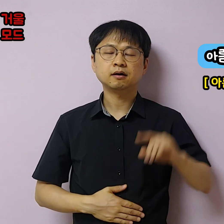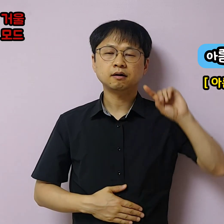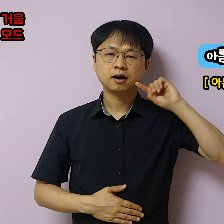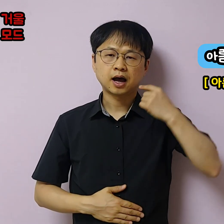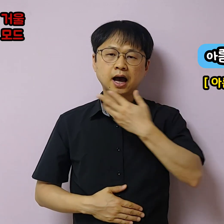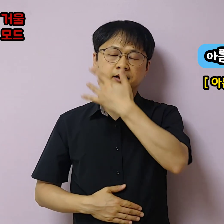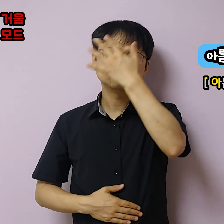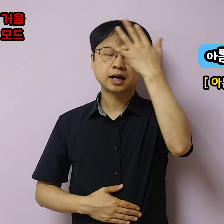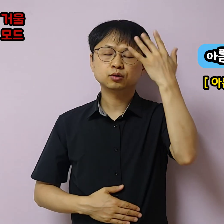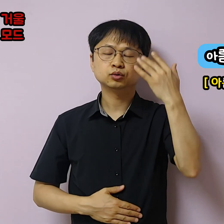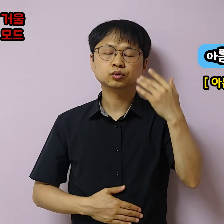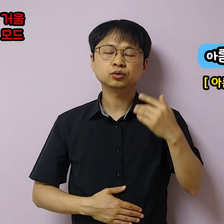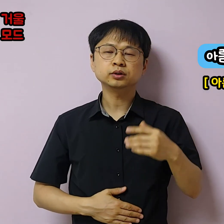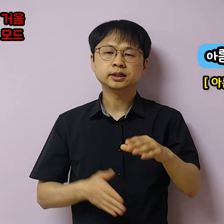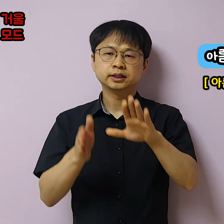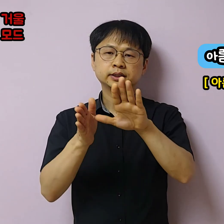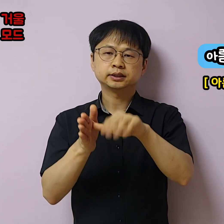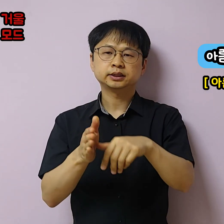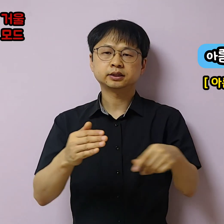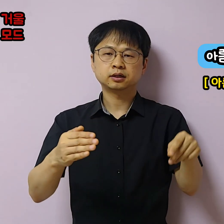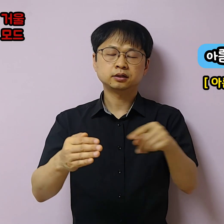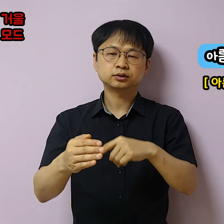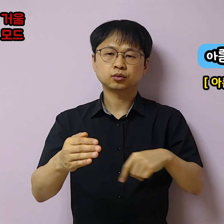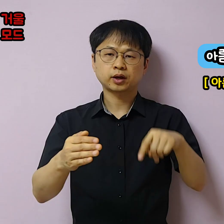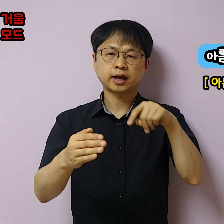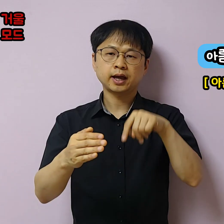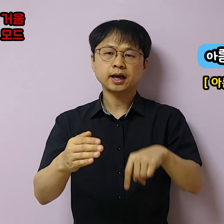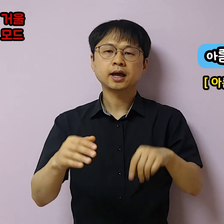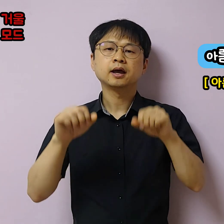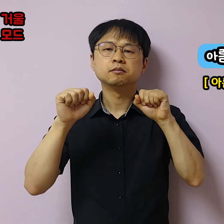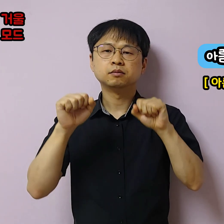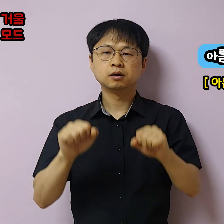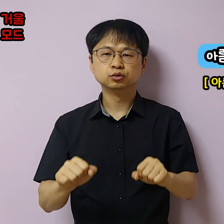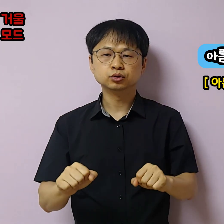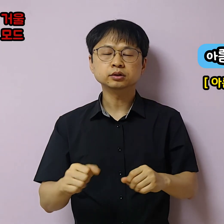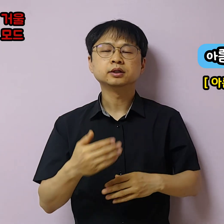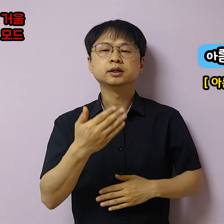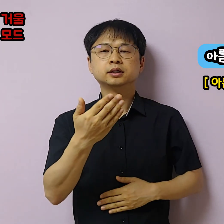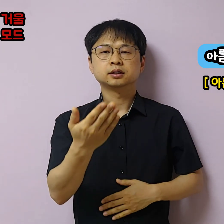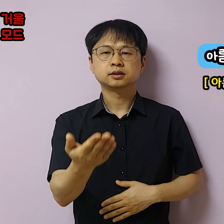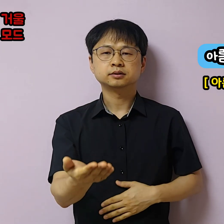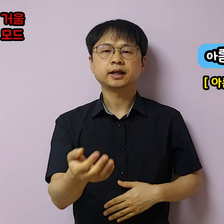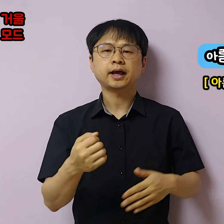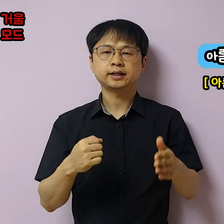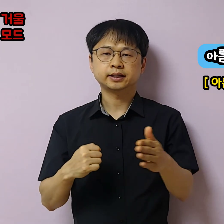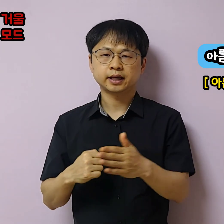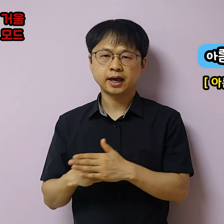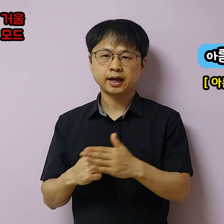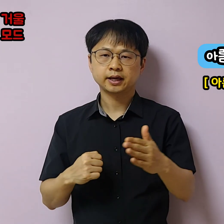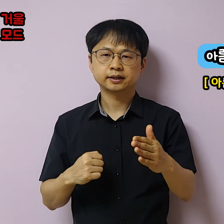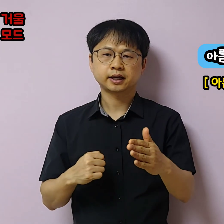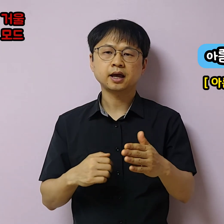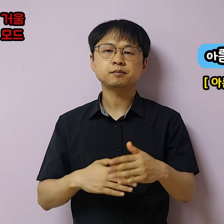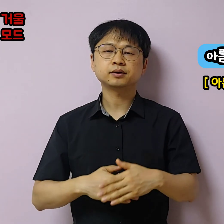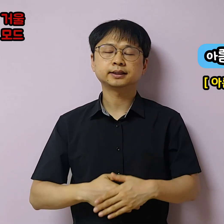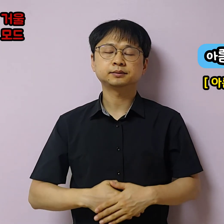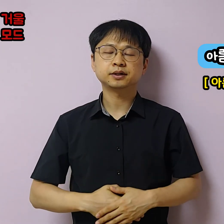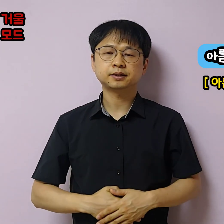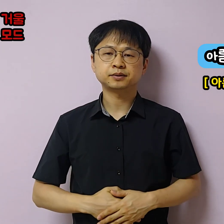그래서 아름다운 시절 속에 머문 그대이기에 이렇게 표현하시면